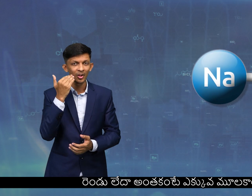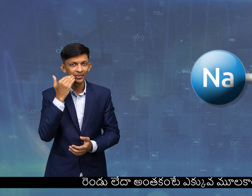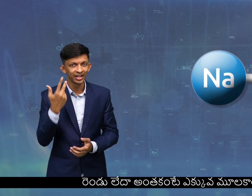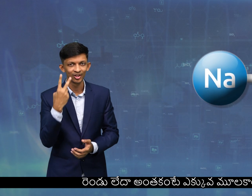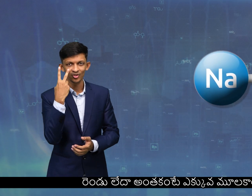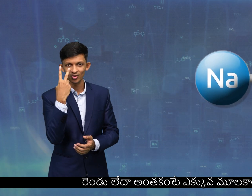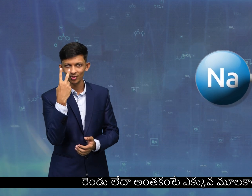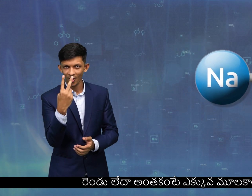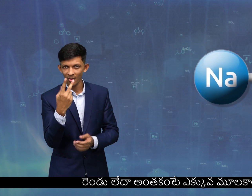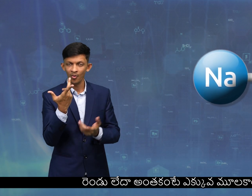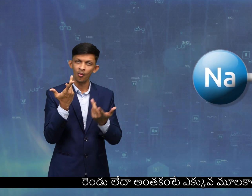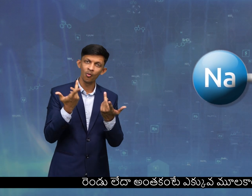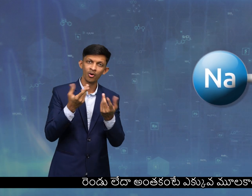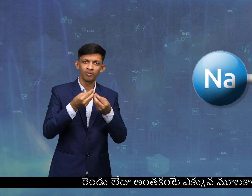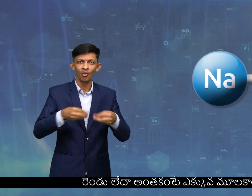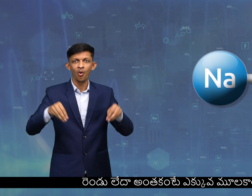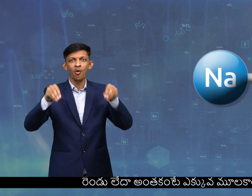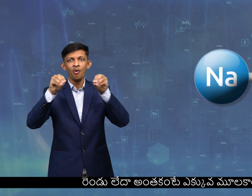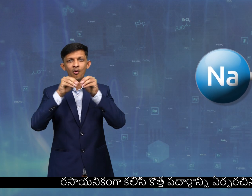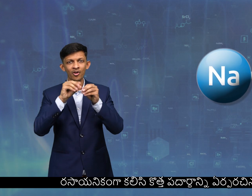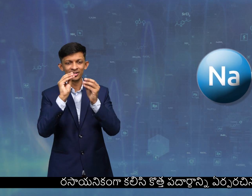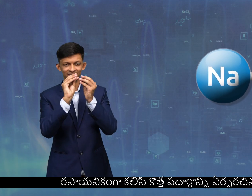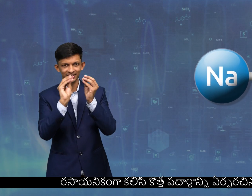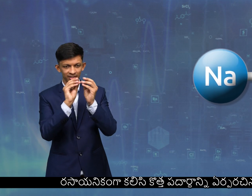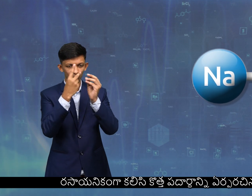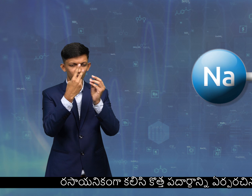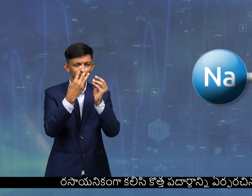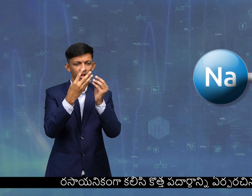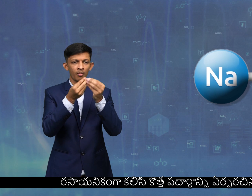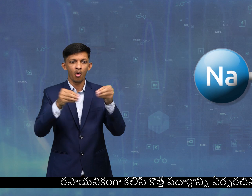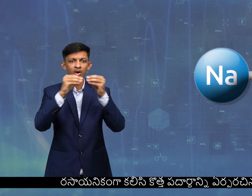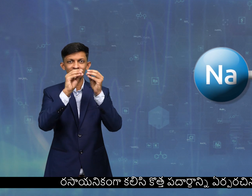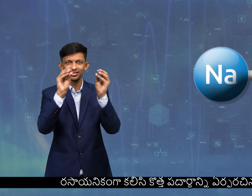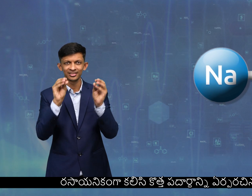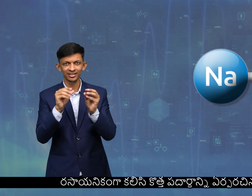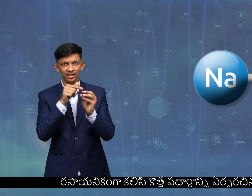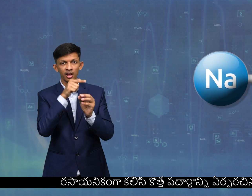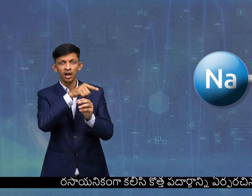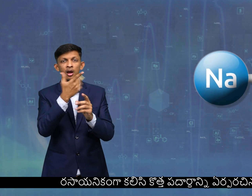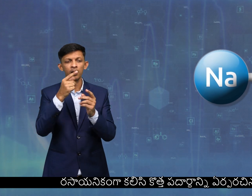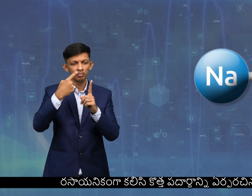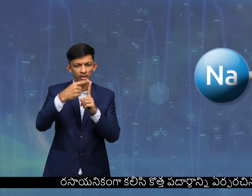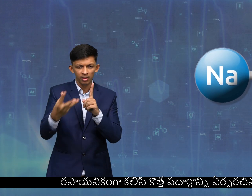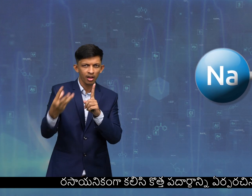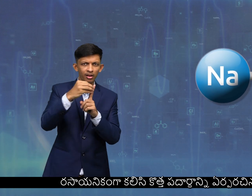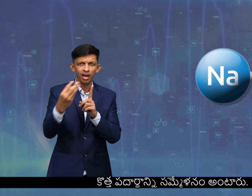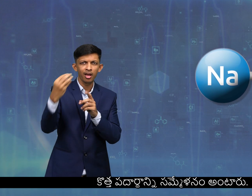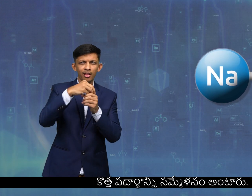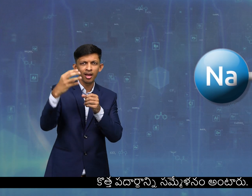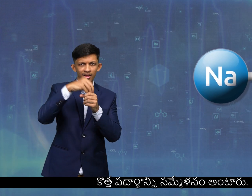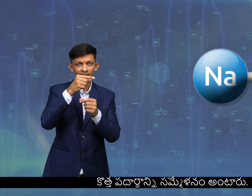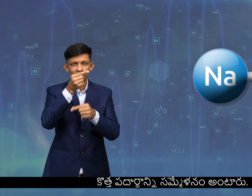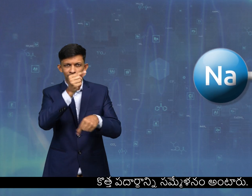రెండు లేదా అంతకంటే ఎక్కువ మూలకాలు రసాయనికంగా కలిసి కొత్త పదార్థాన్ని ఏర్పరిచినప్పుడు